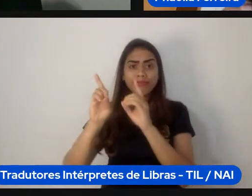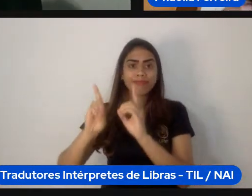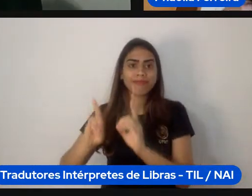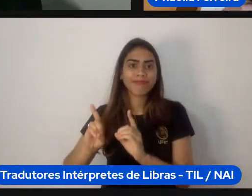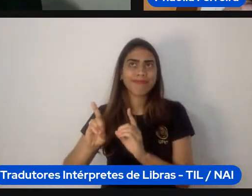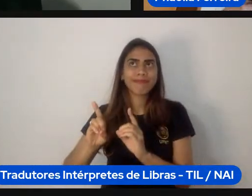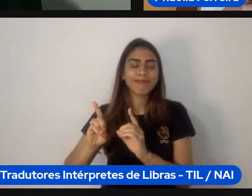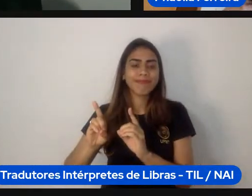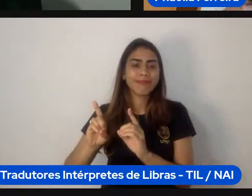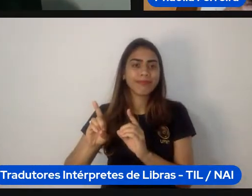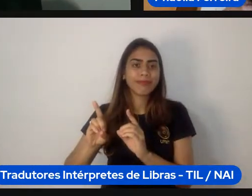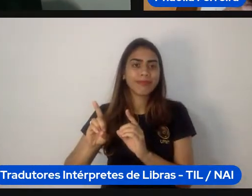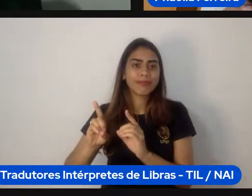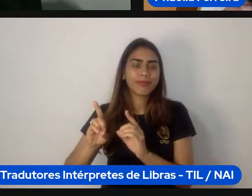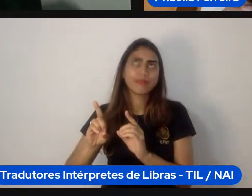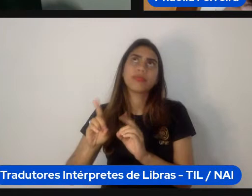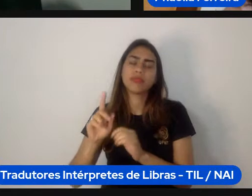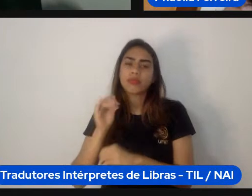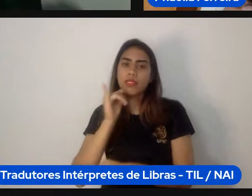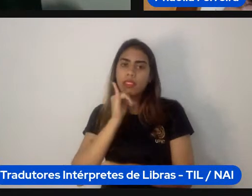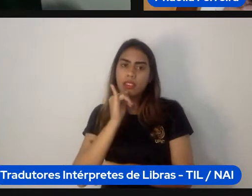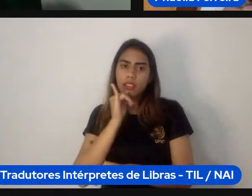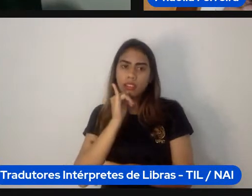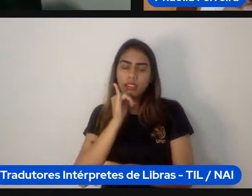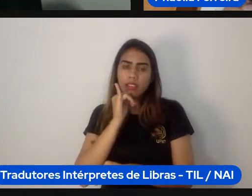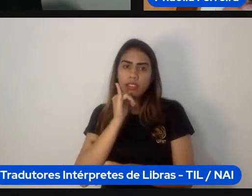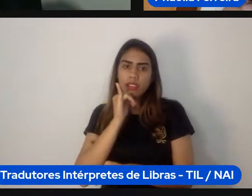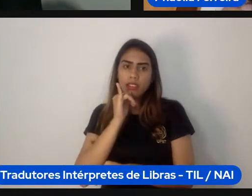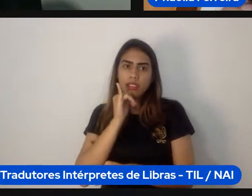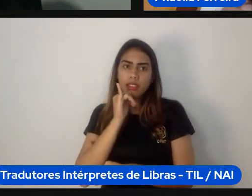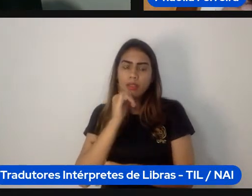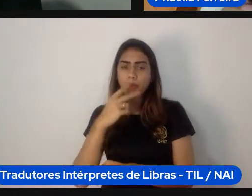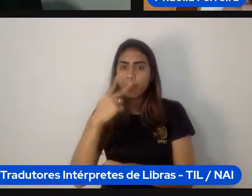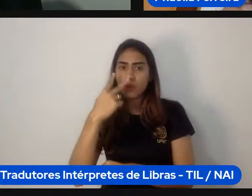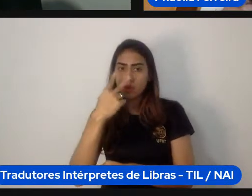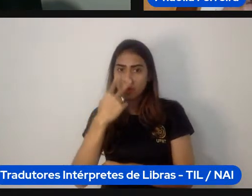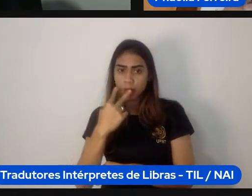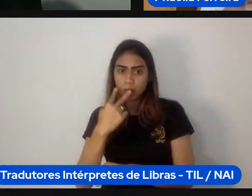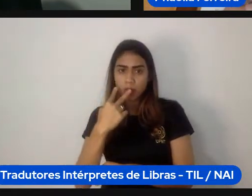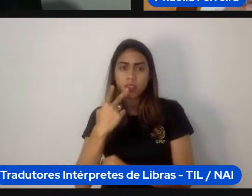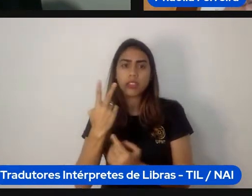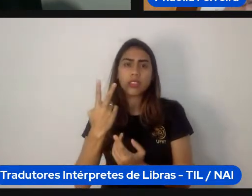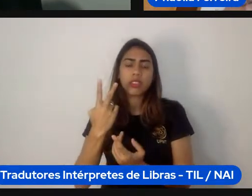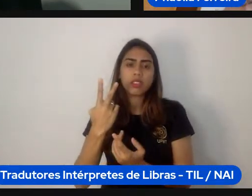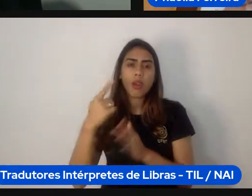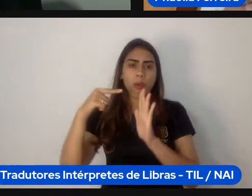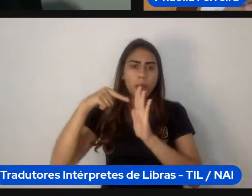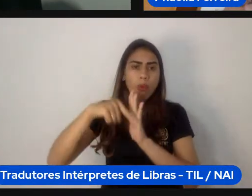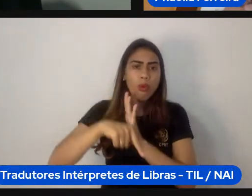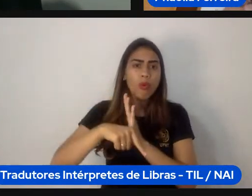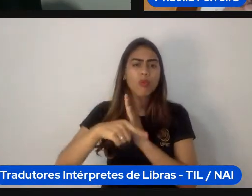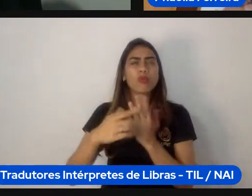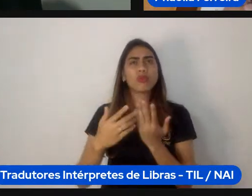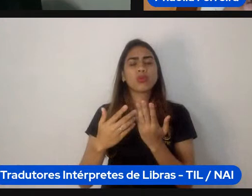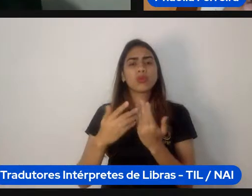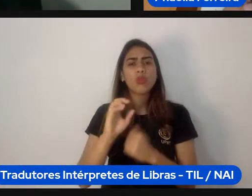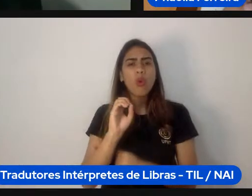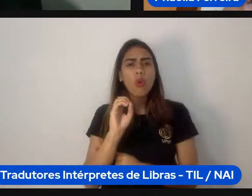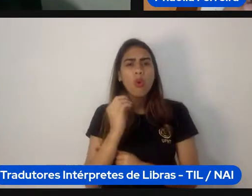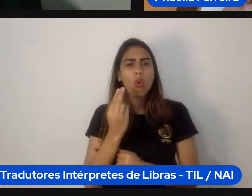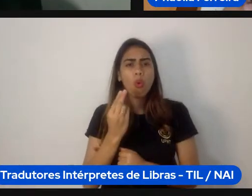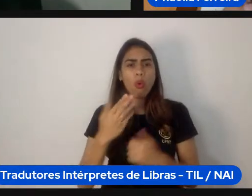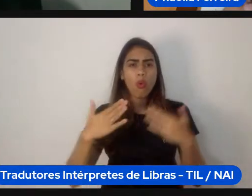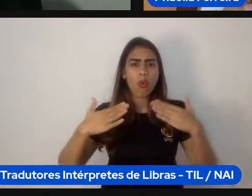deficiência visual severa ou uma pessoa com uma deficiência física de